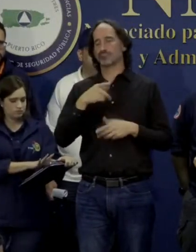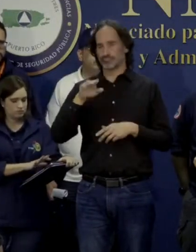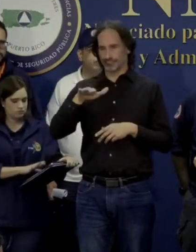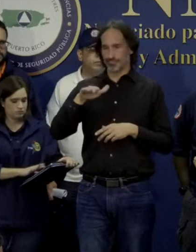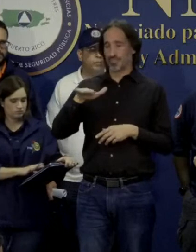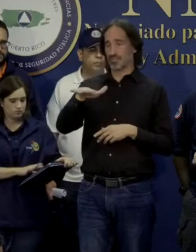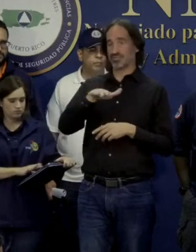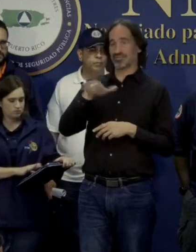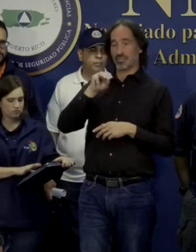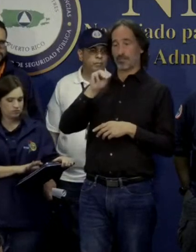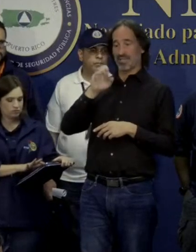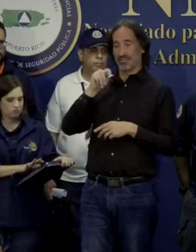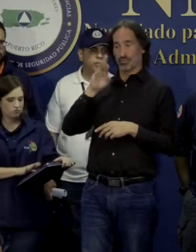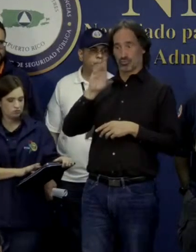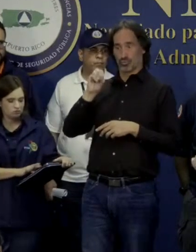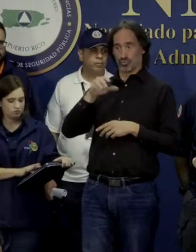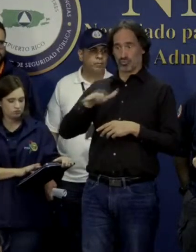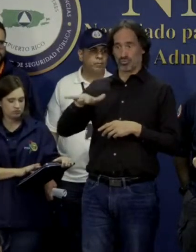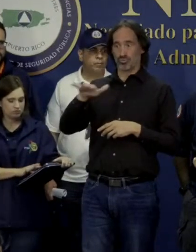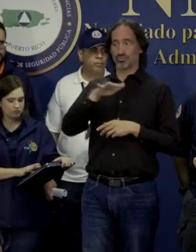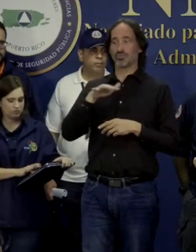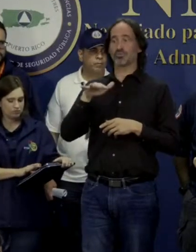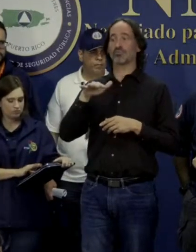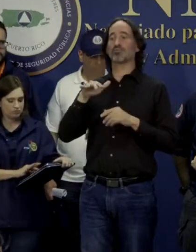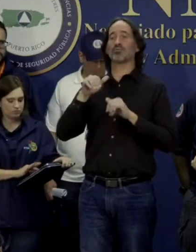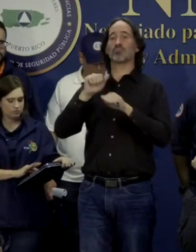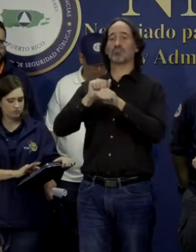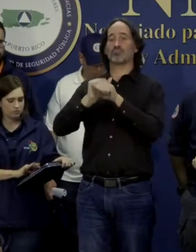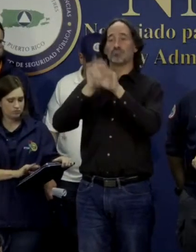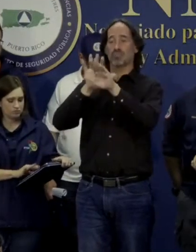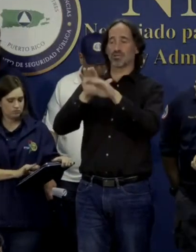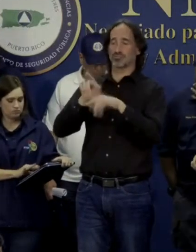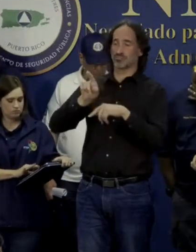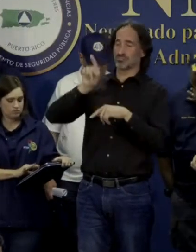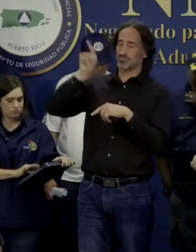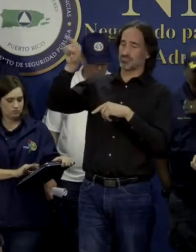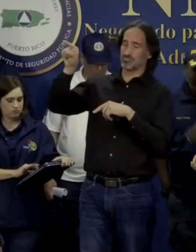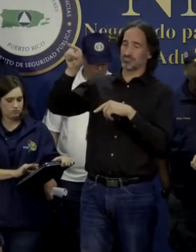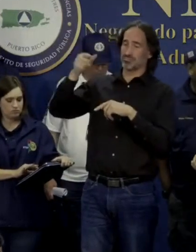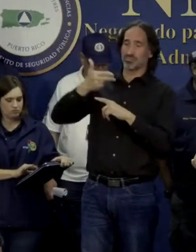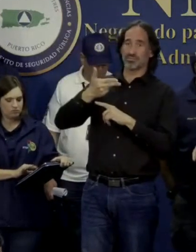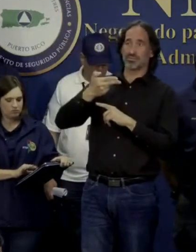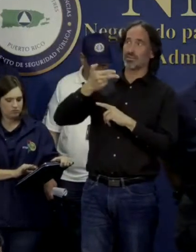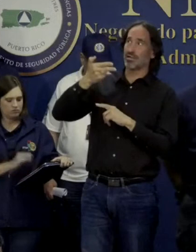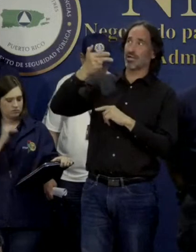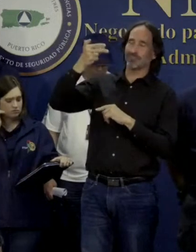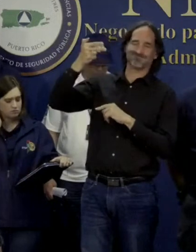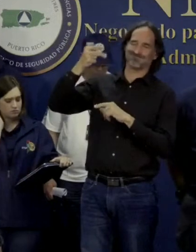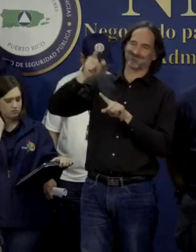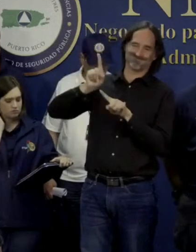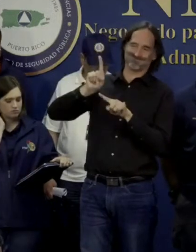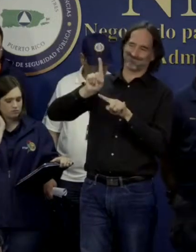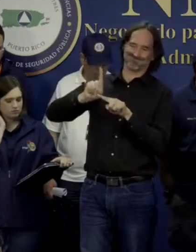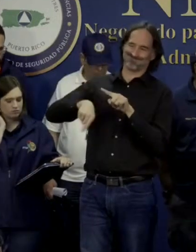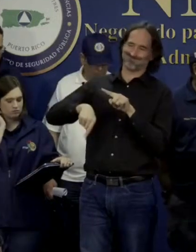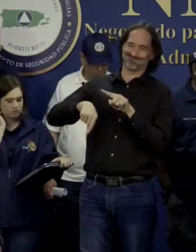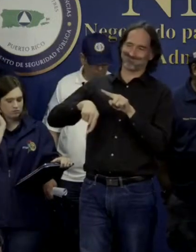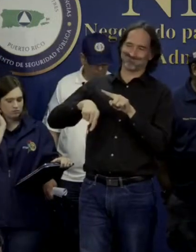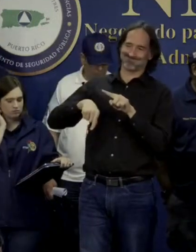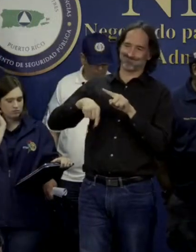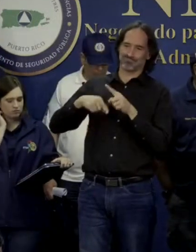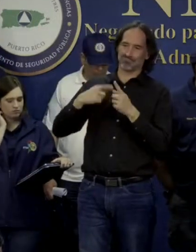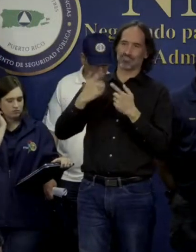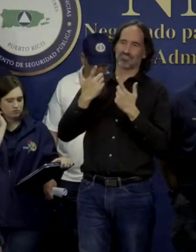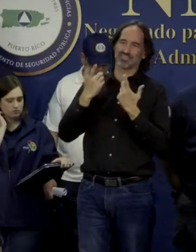que aumentar el nivel de altura, y por seguridad, pues, ¿verdad? Se va moviendo, ¿verdad?